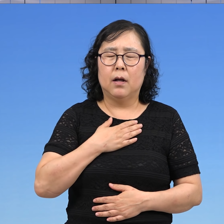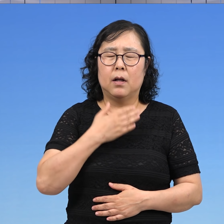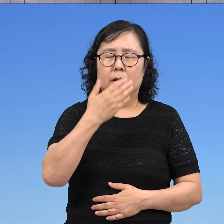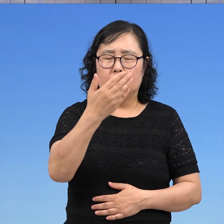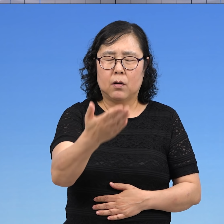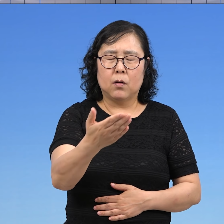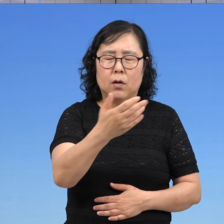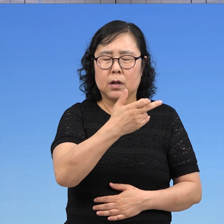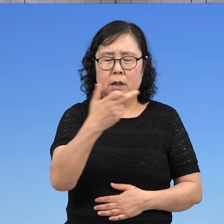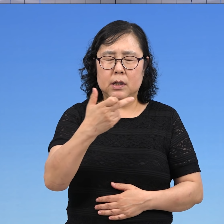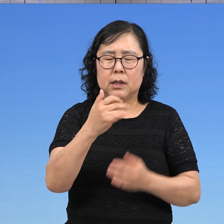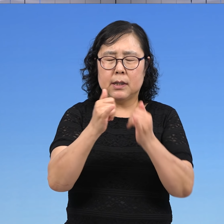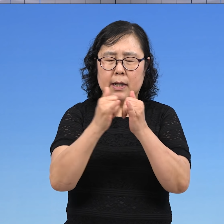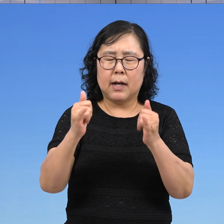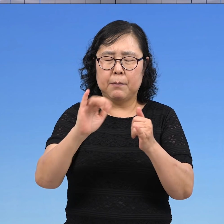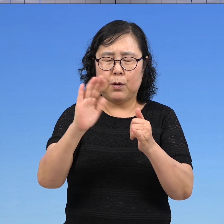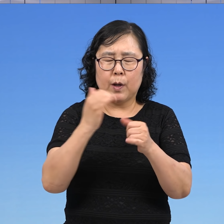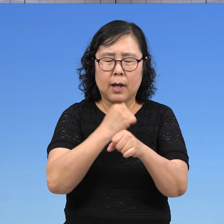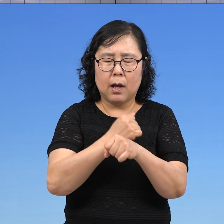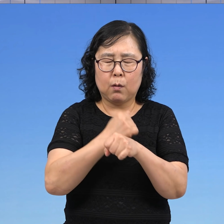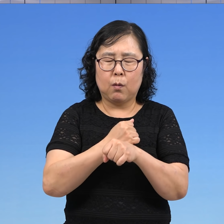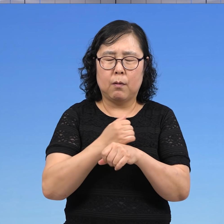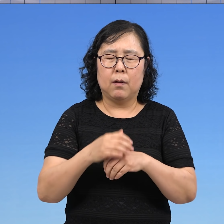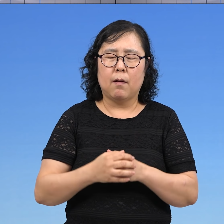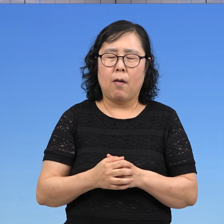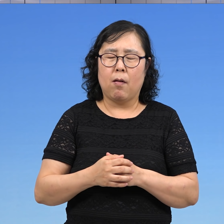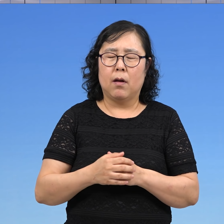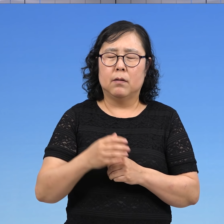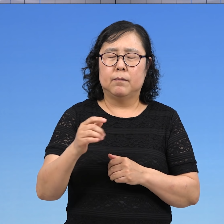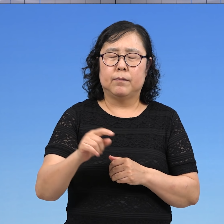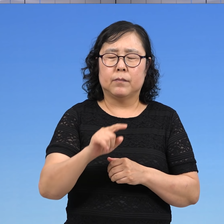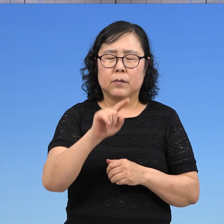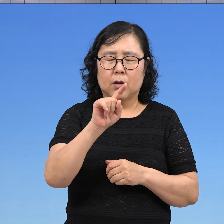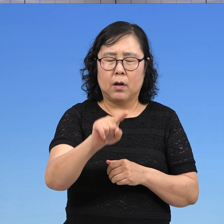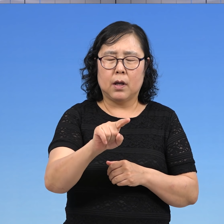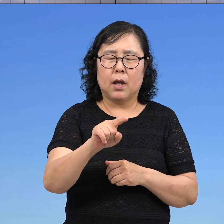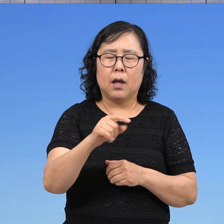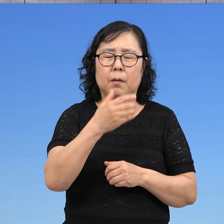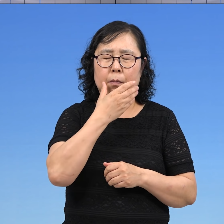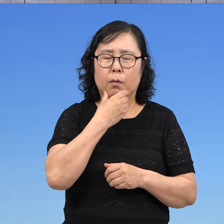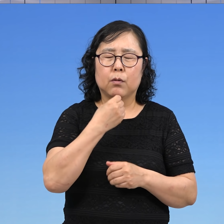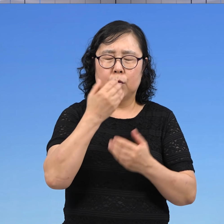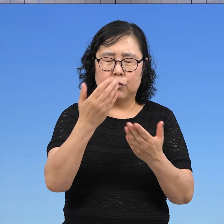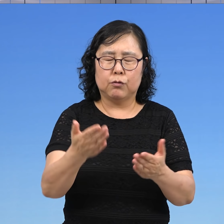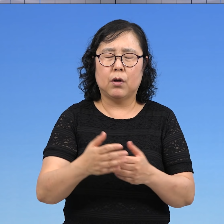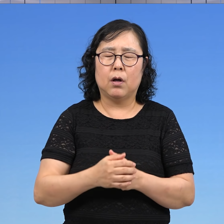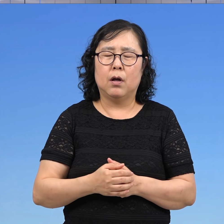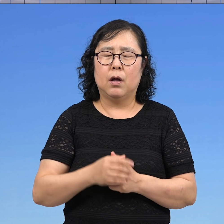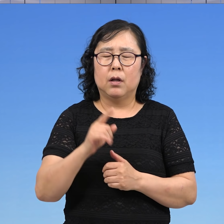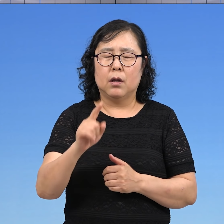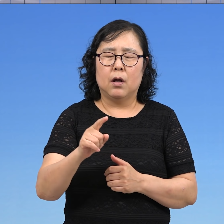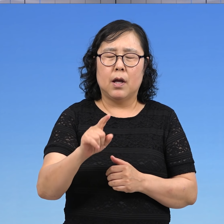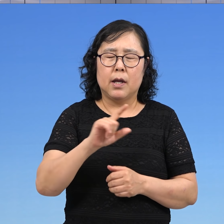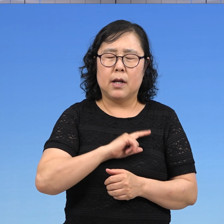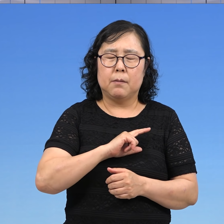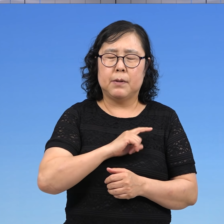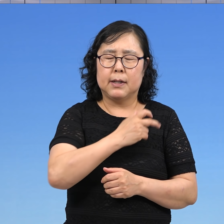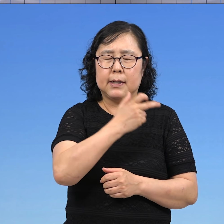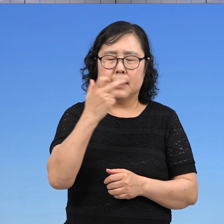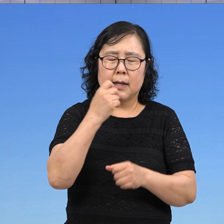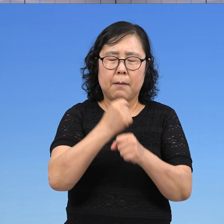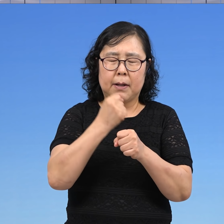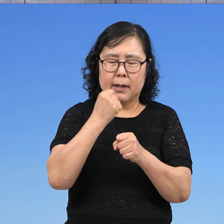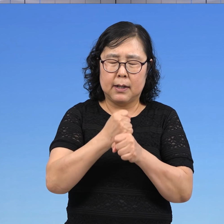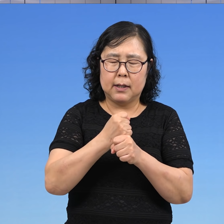내가 너로 큰 민족을 이루고 내가 너희에게 복을 주어 내가 네